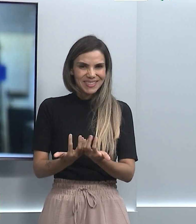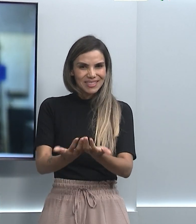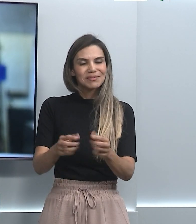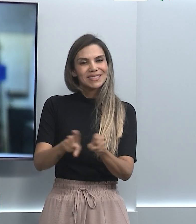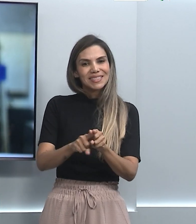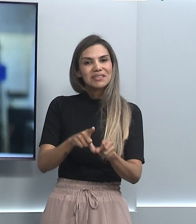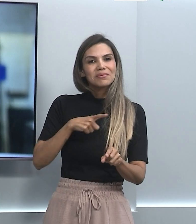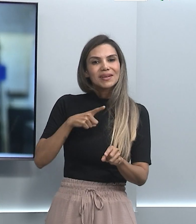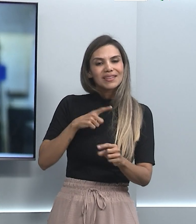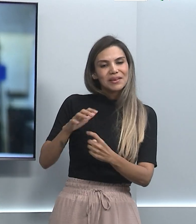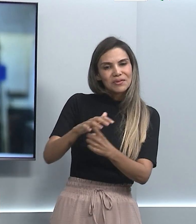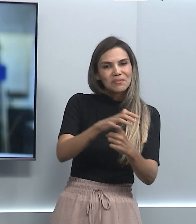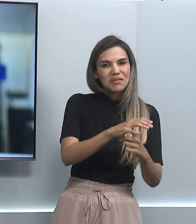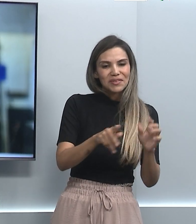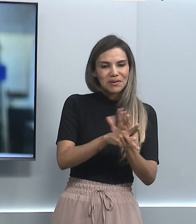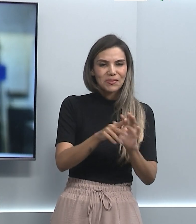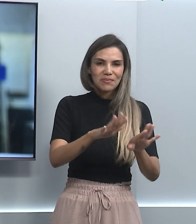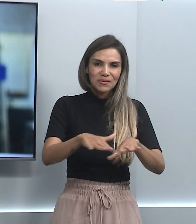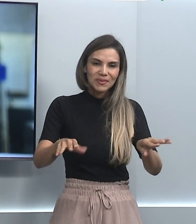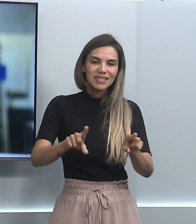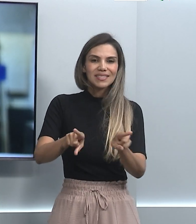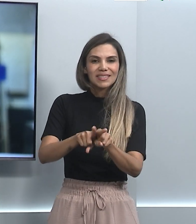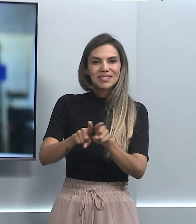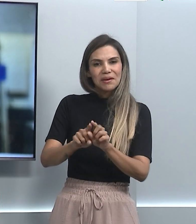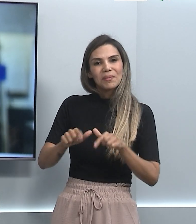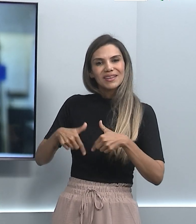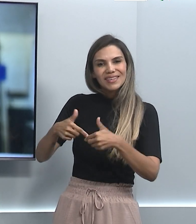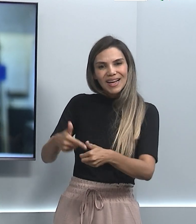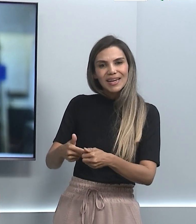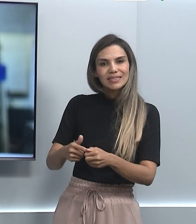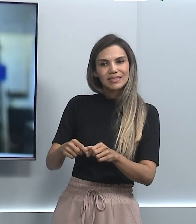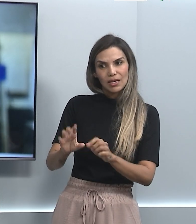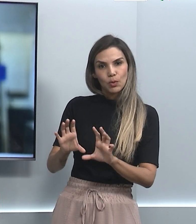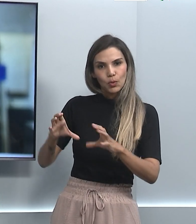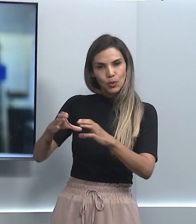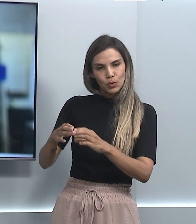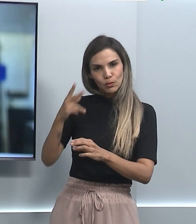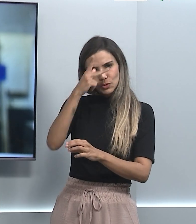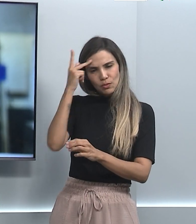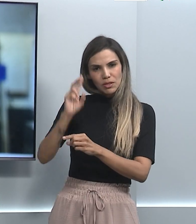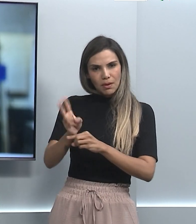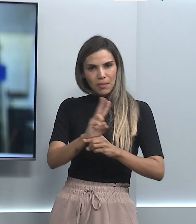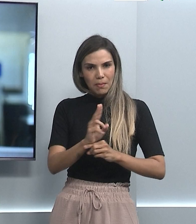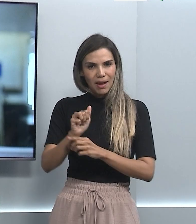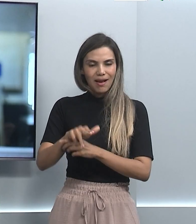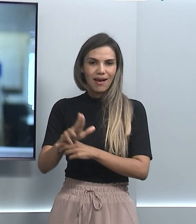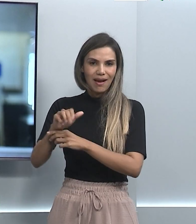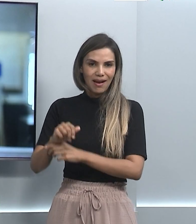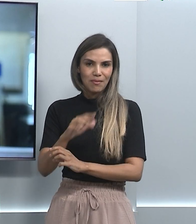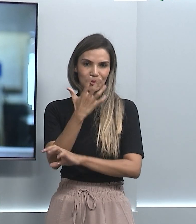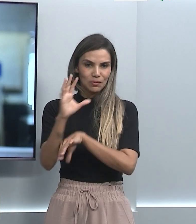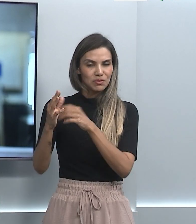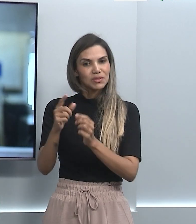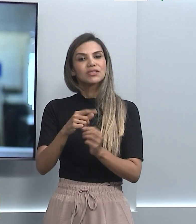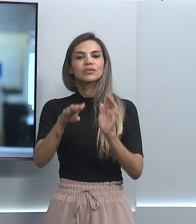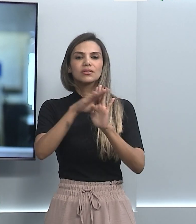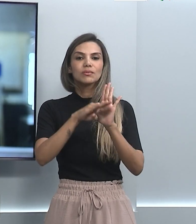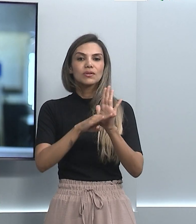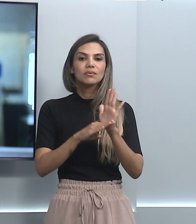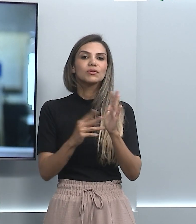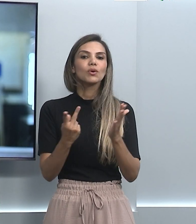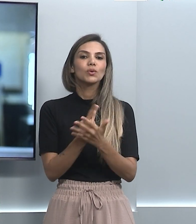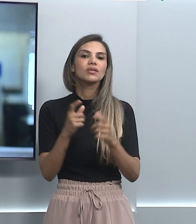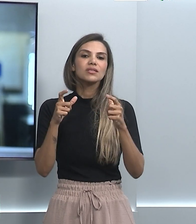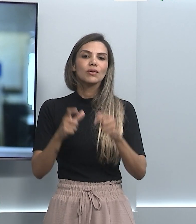uma feira mirim e ações ambientais com a Agência Municipal do Meio Ambiente, a AMA. A programação acontece na Rua